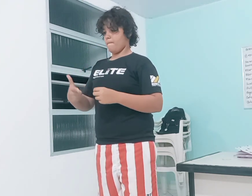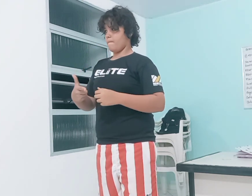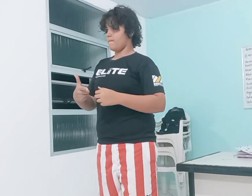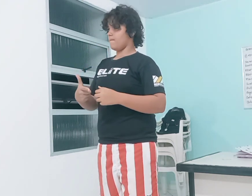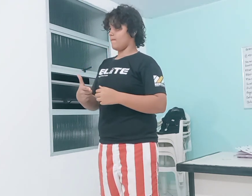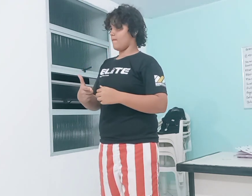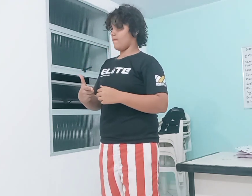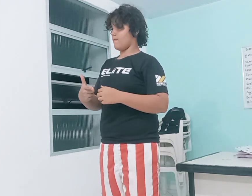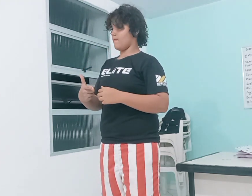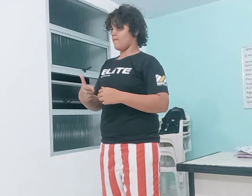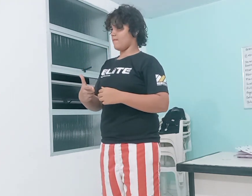de